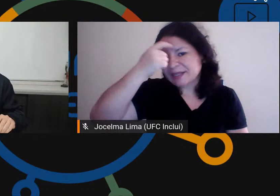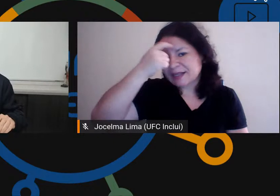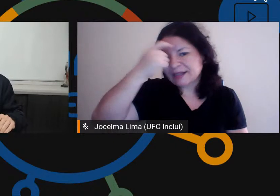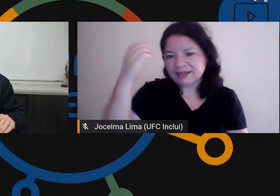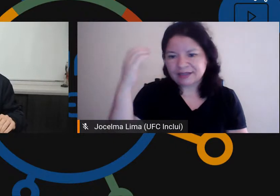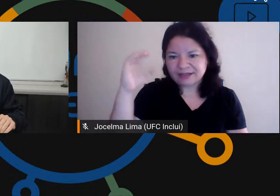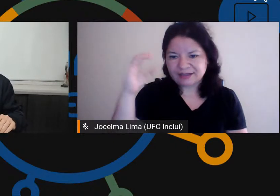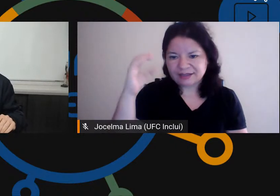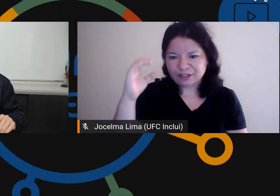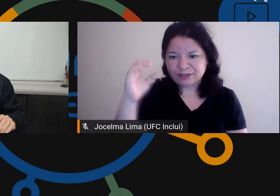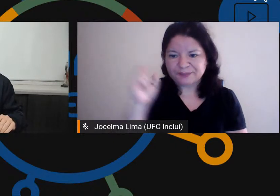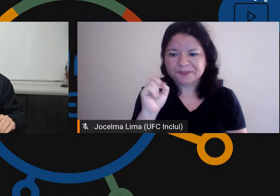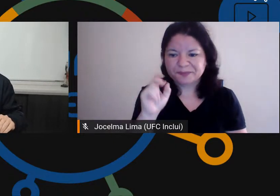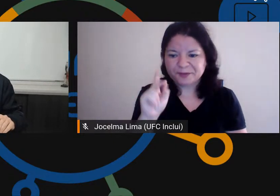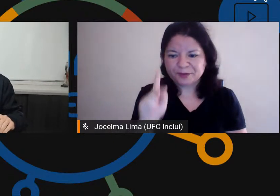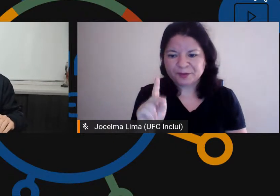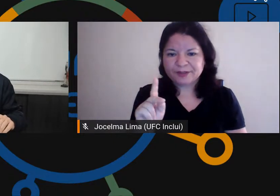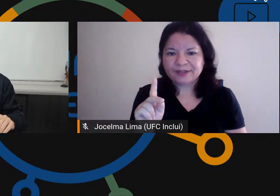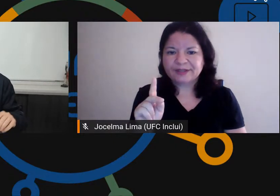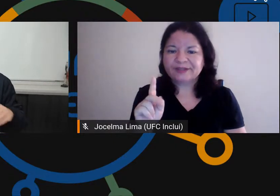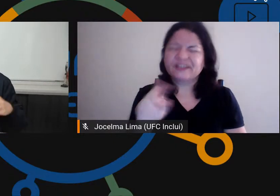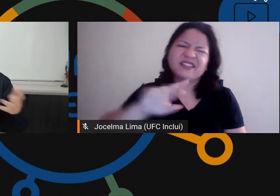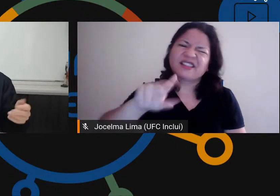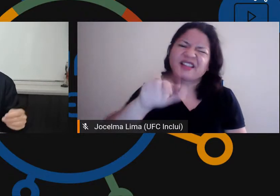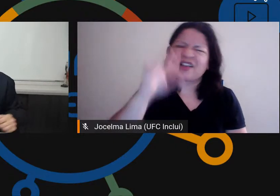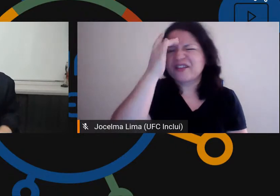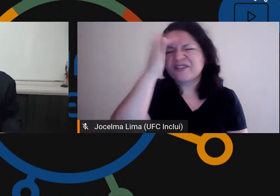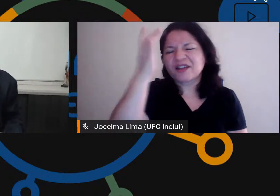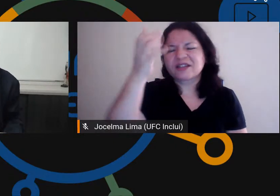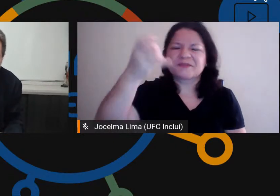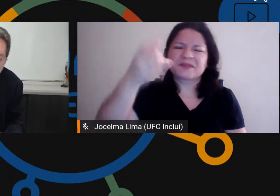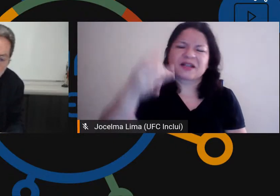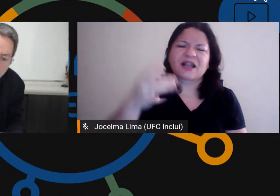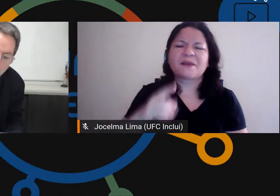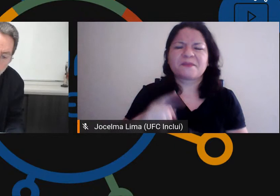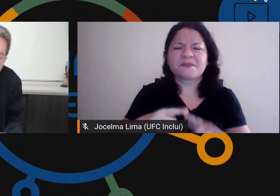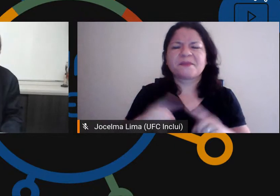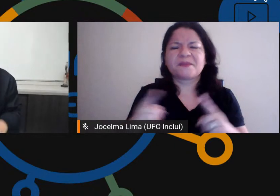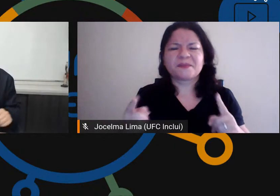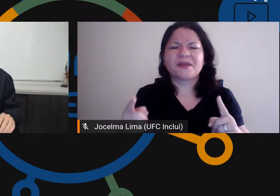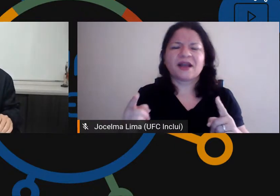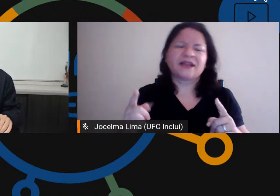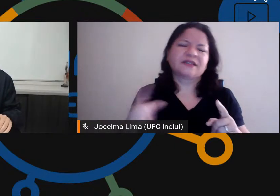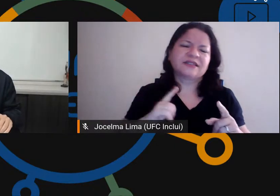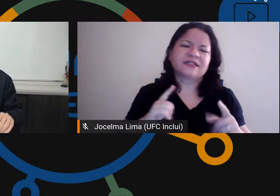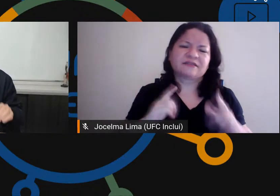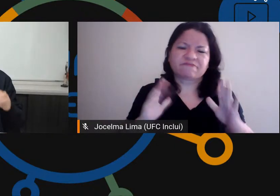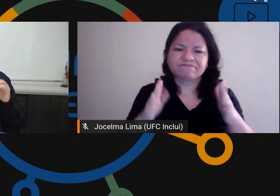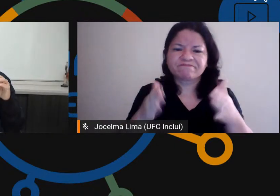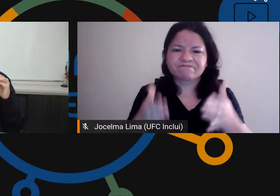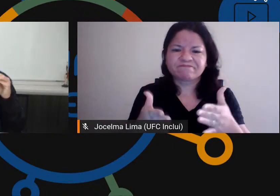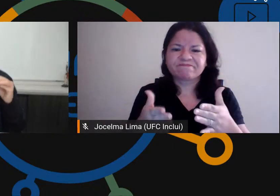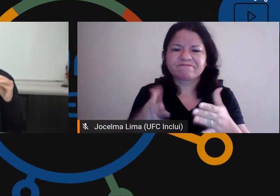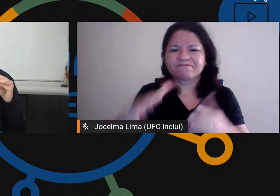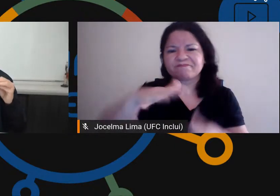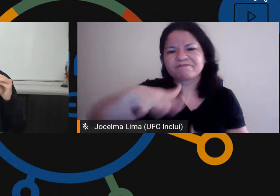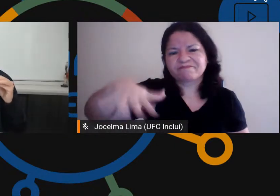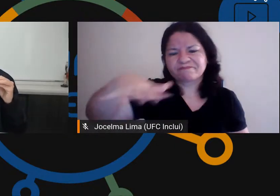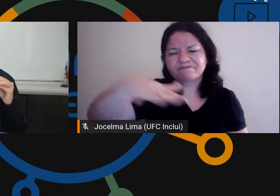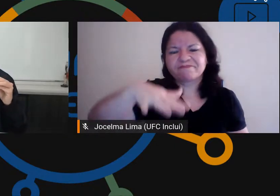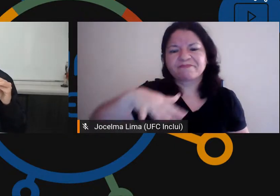tá? Ela não é fácil de explicar, mas ela, eu tenho meu instituto todo devotado para ela. Bom, para